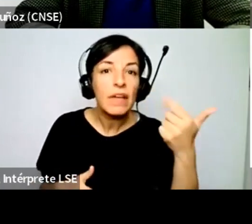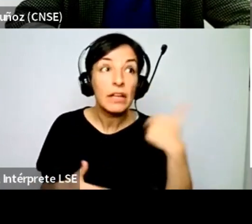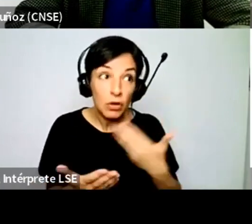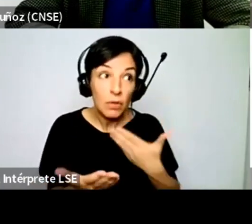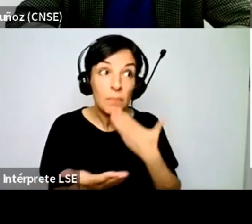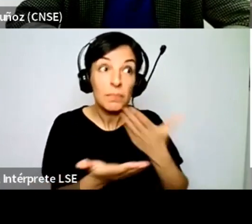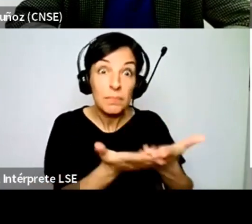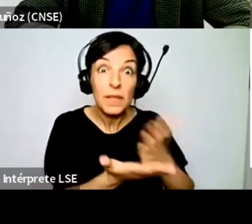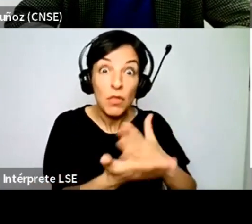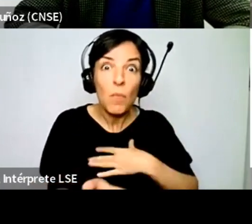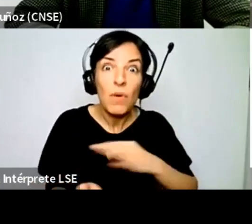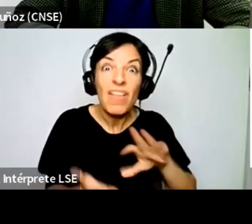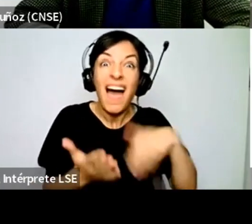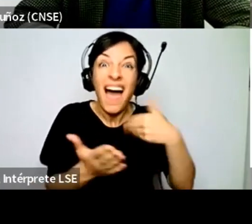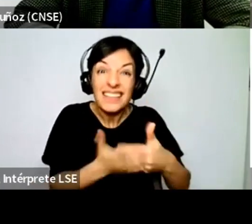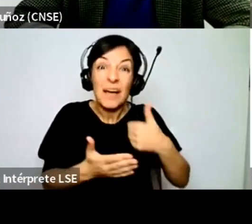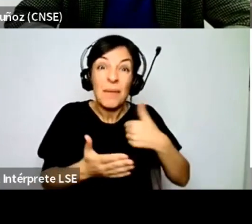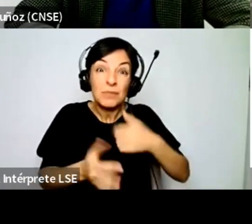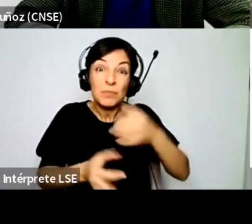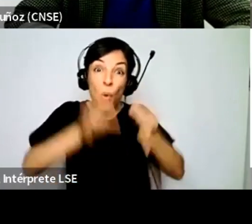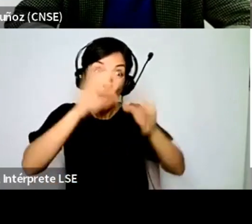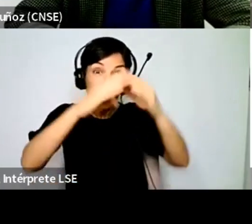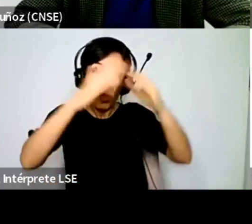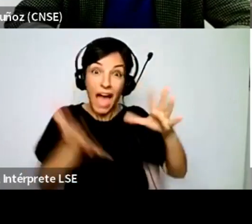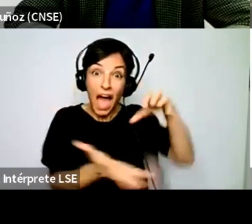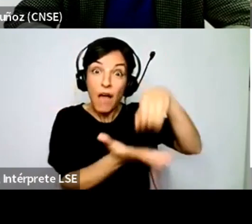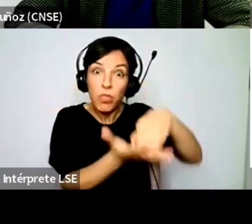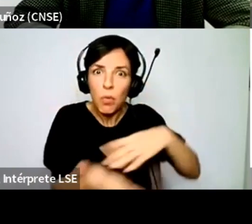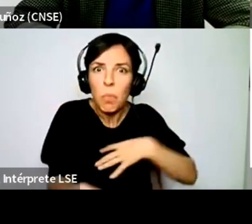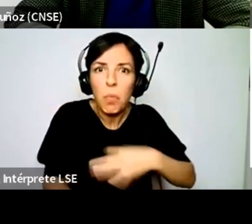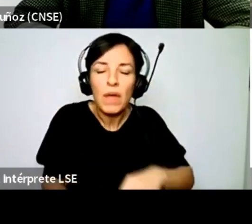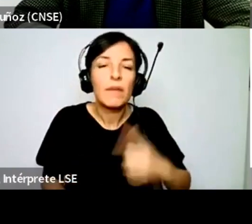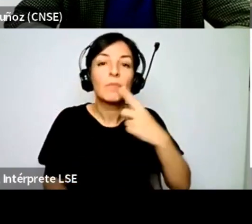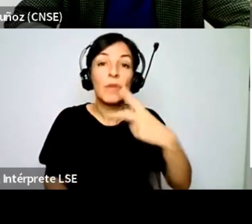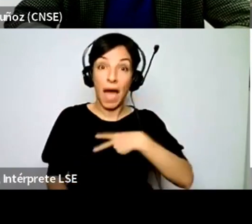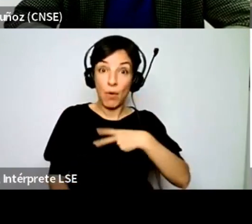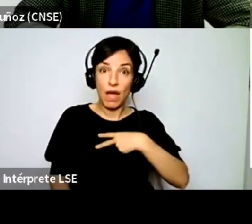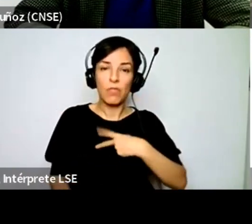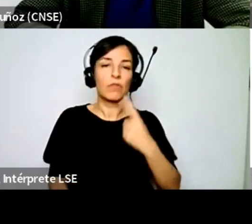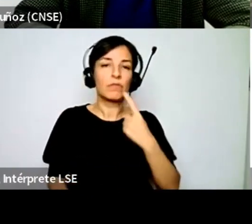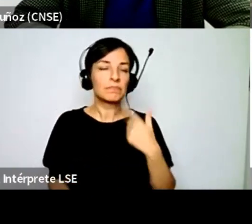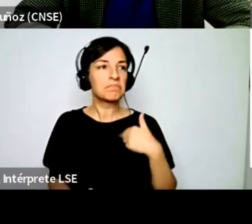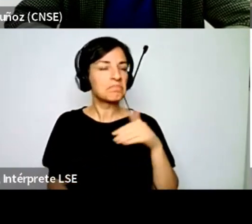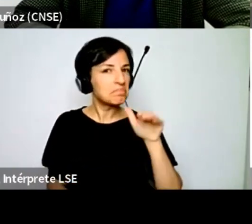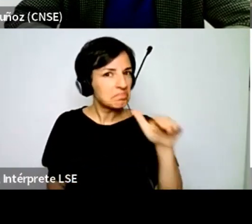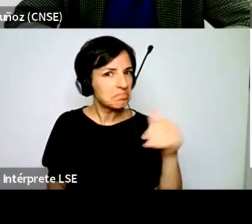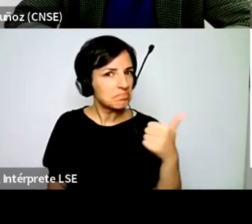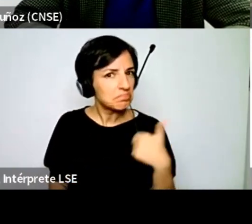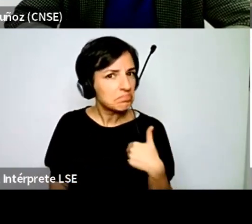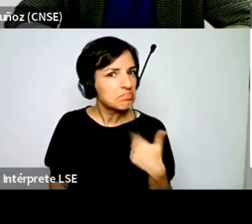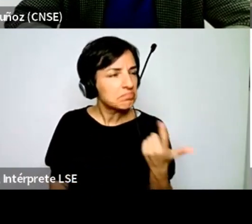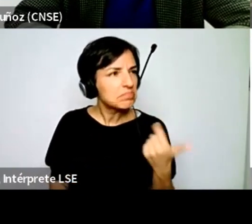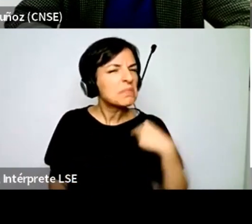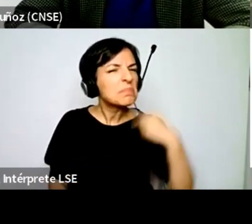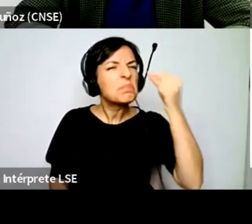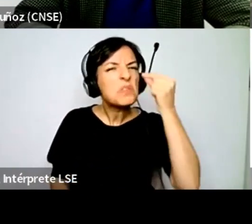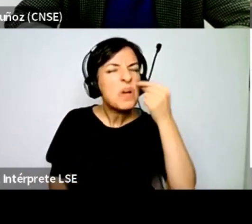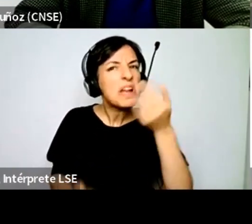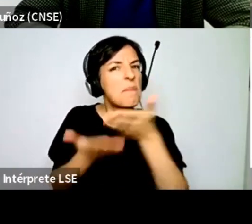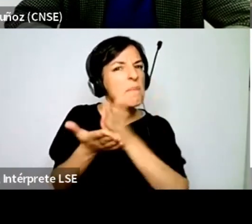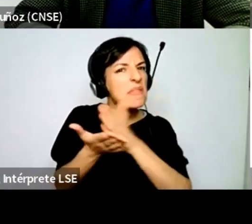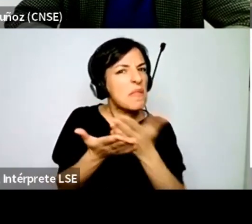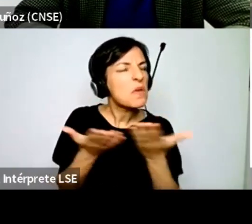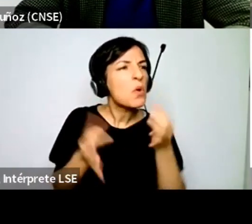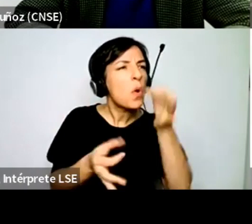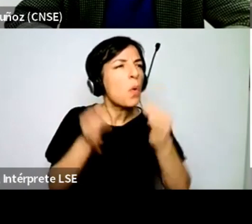la mediación incluso en el propio juzgado, hablar con su abogado o abogada y decirle que ha oído hablar de la